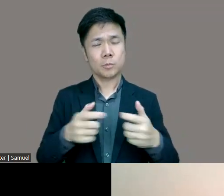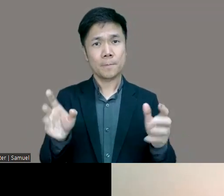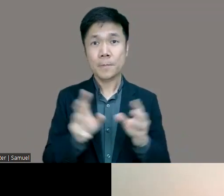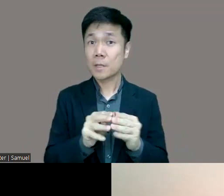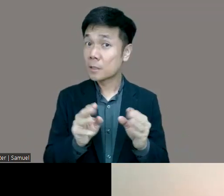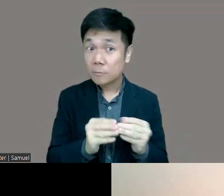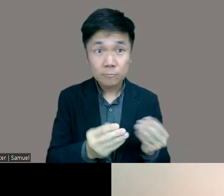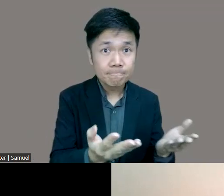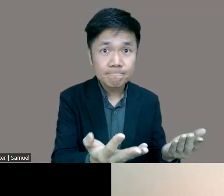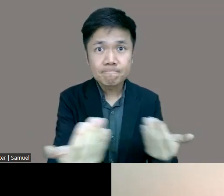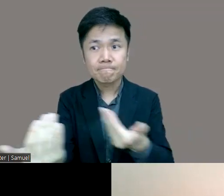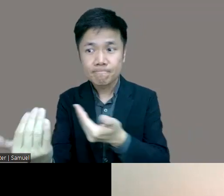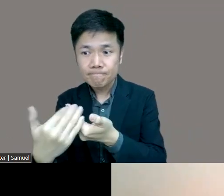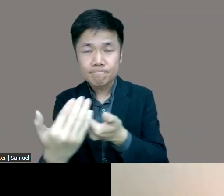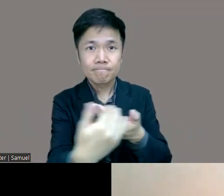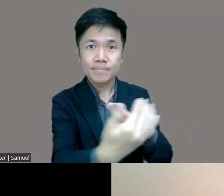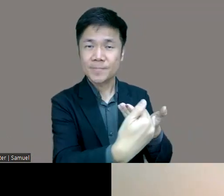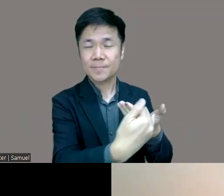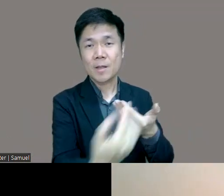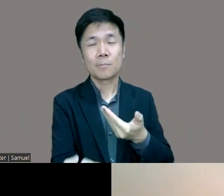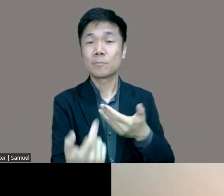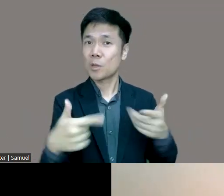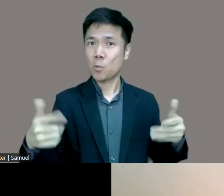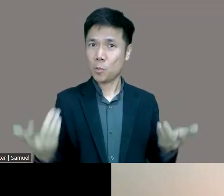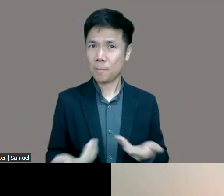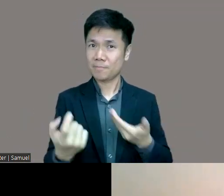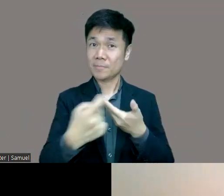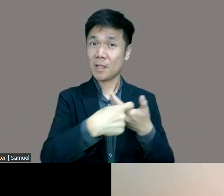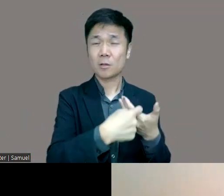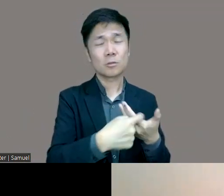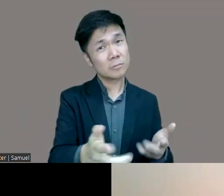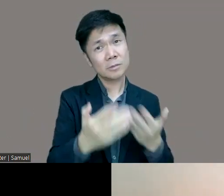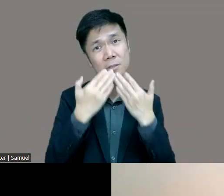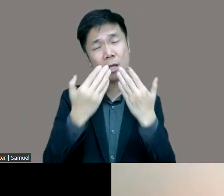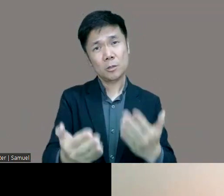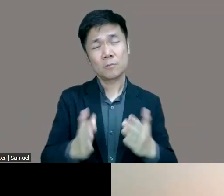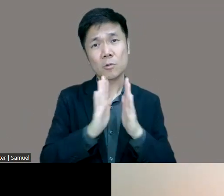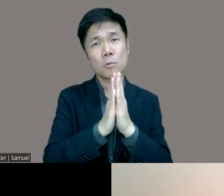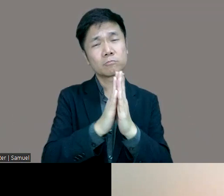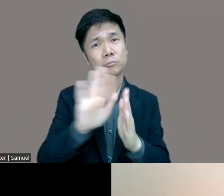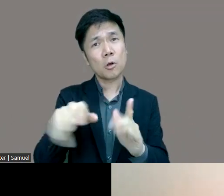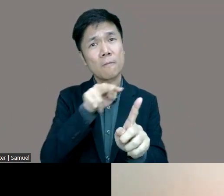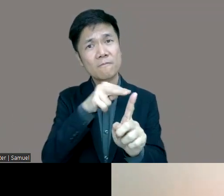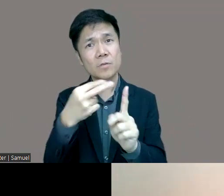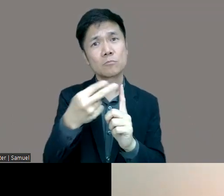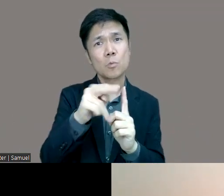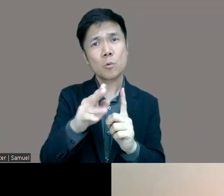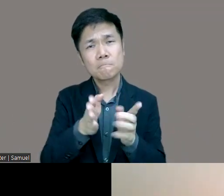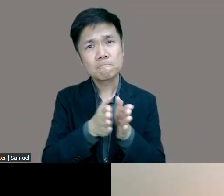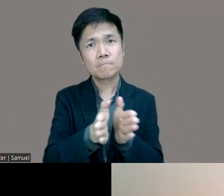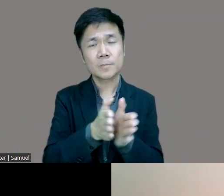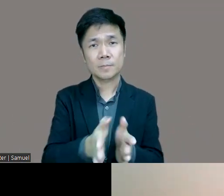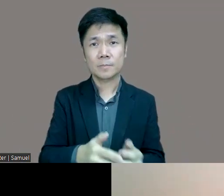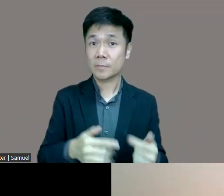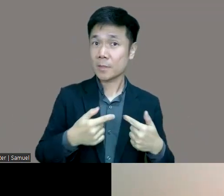que nous ayons été en mesure de créer cet environnement avec votre soutien et de créer un espace où nous